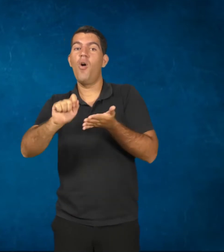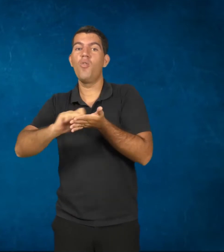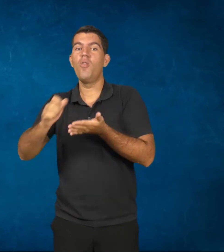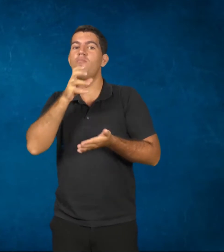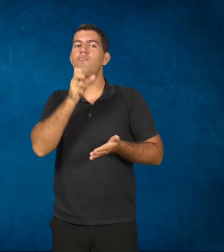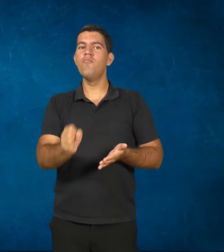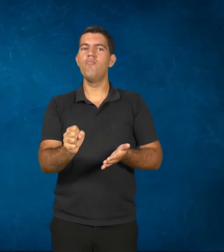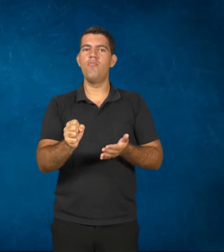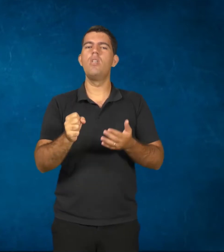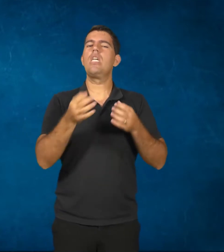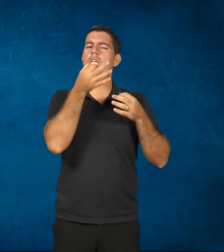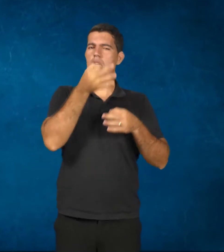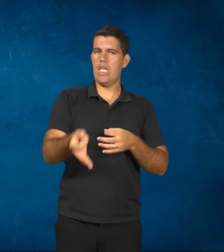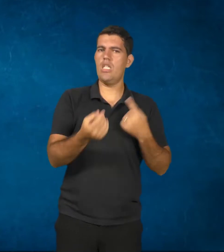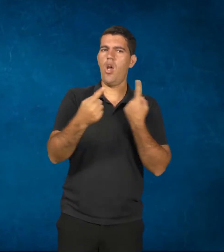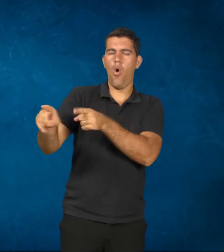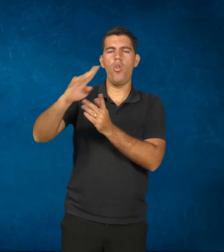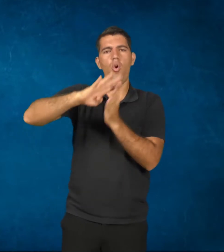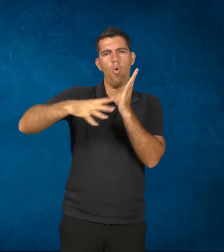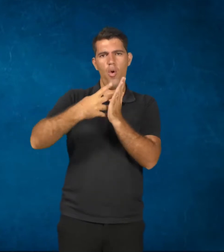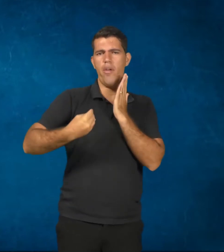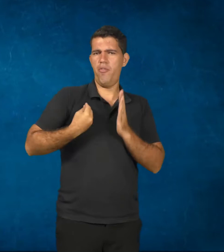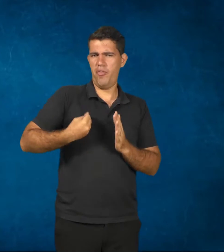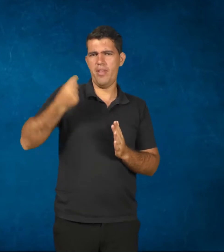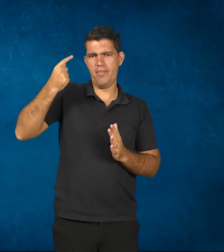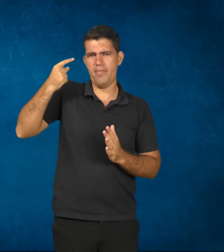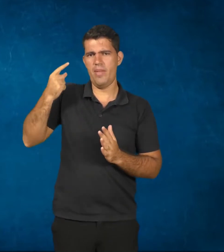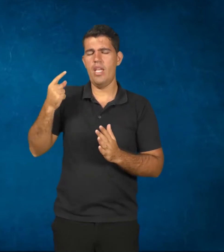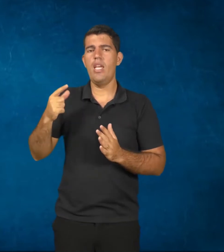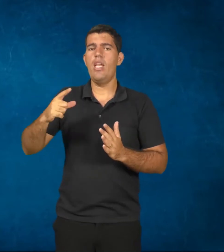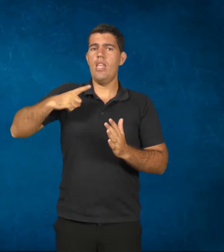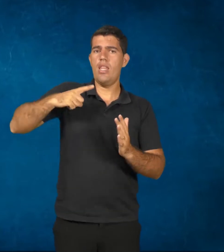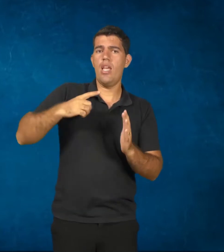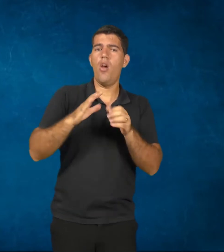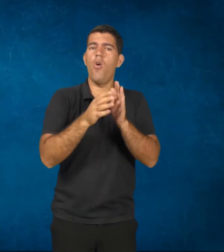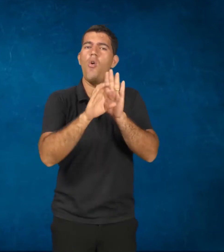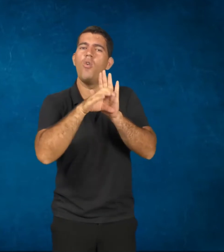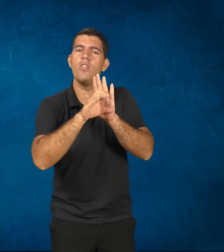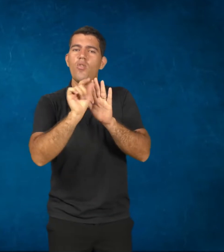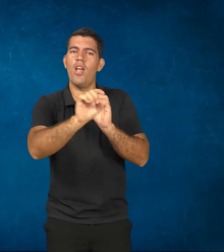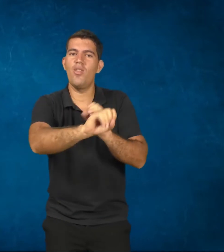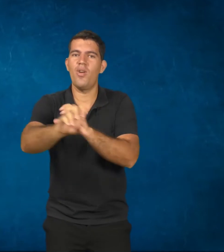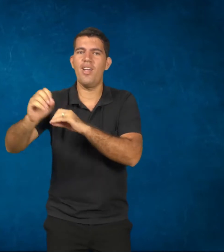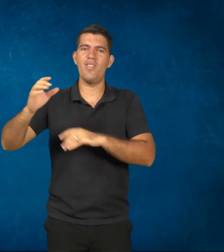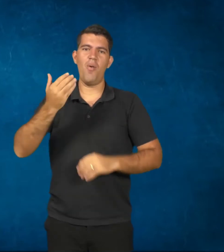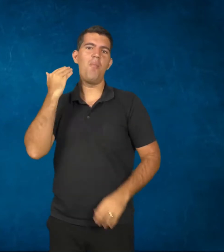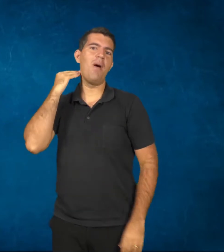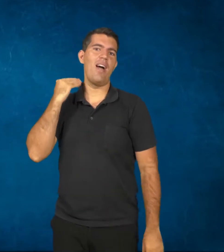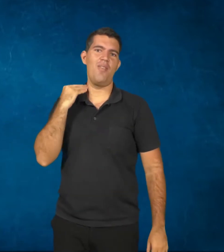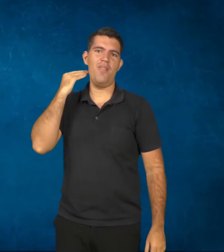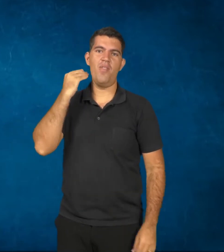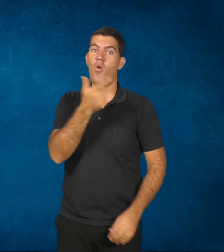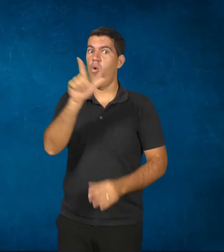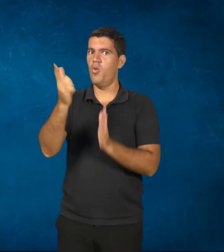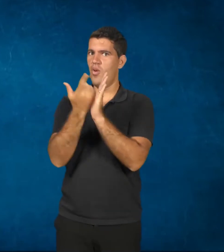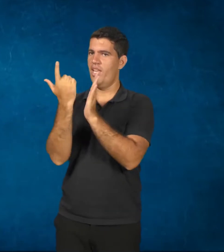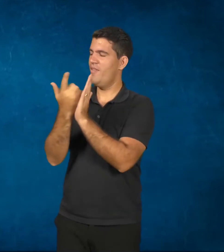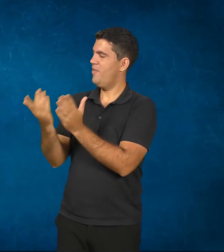ao currículo existente é sintetizado no conceito educação bancária. E o livro Ideologia e Currículo,